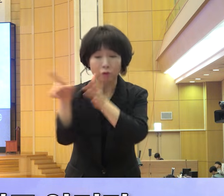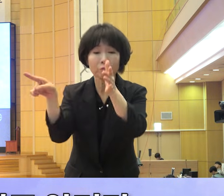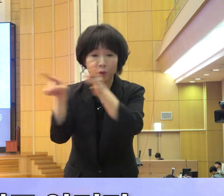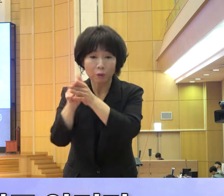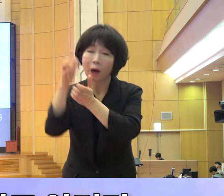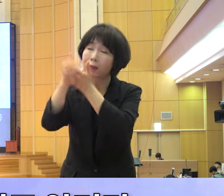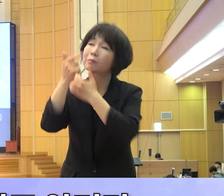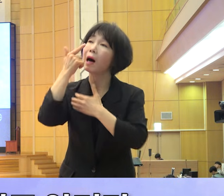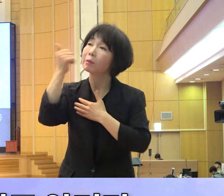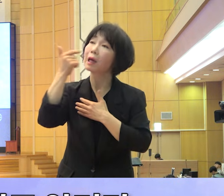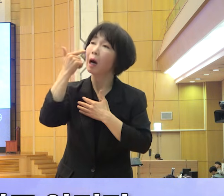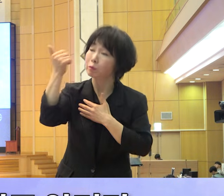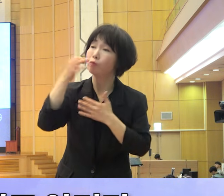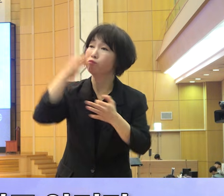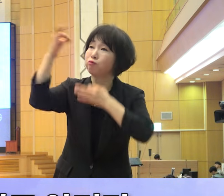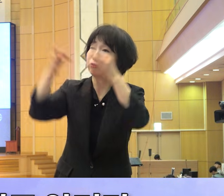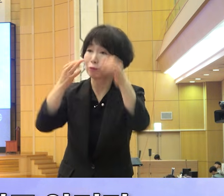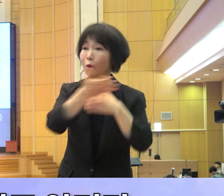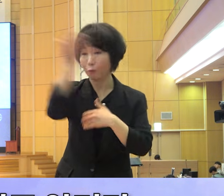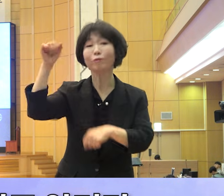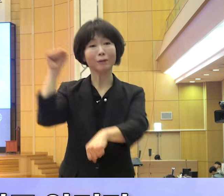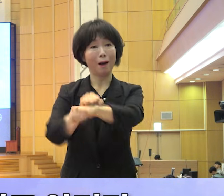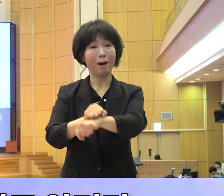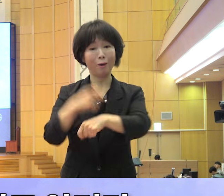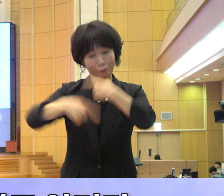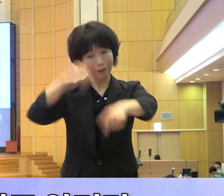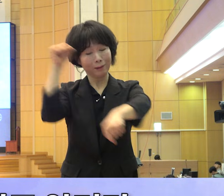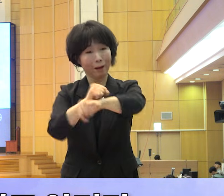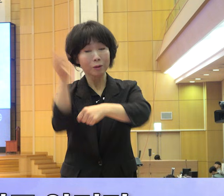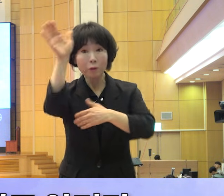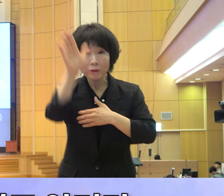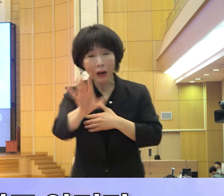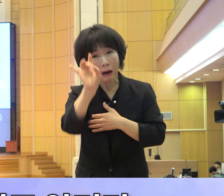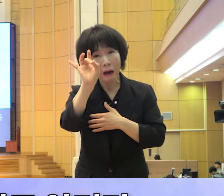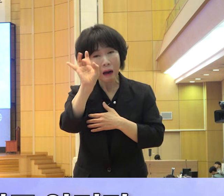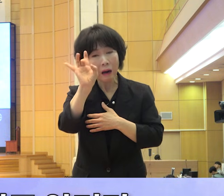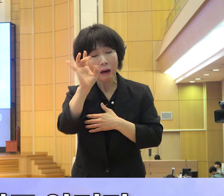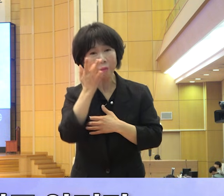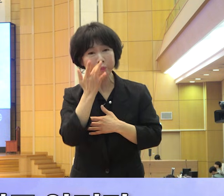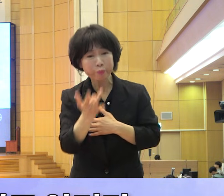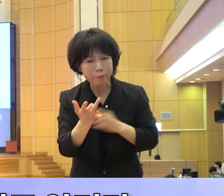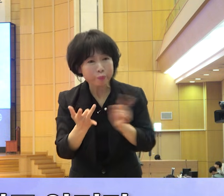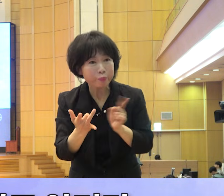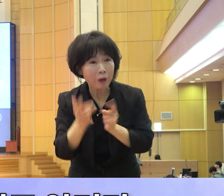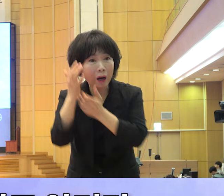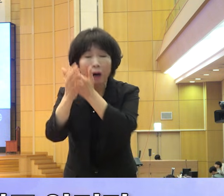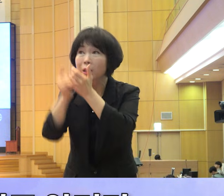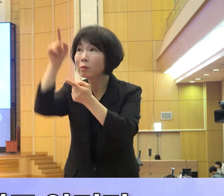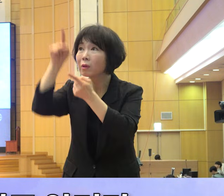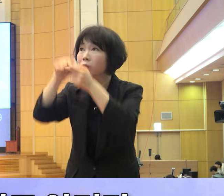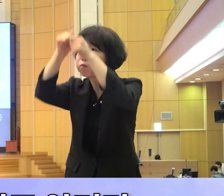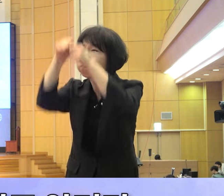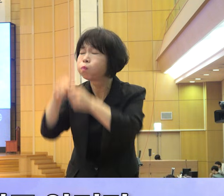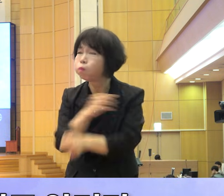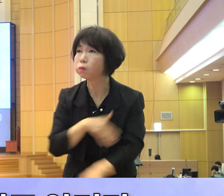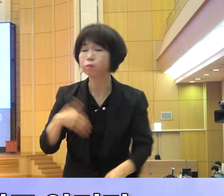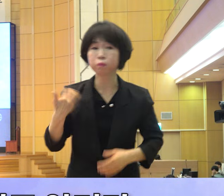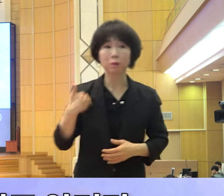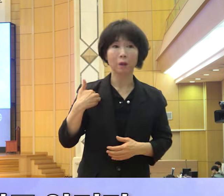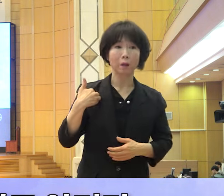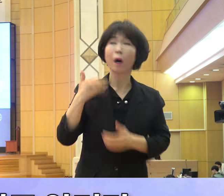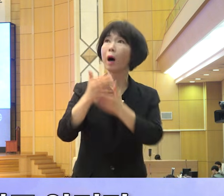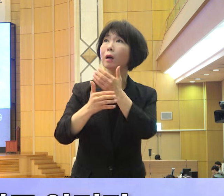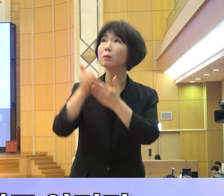하나님을 아버지라고 부르며 하나님 자녀가 됐는데, 이렇게 하나님을 믿노라 말하고